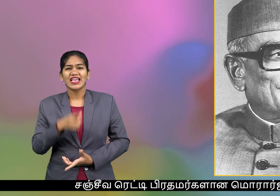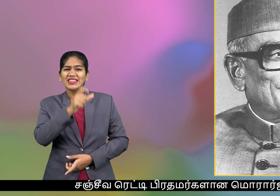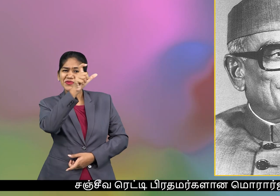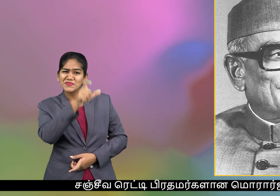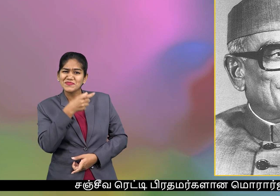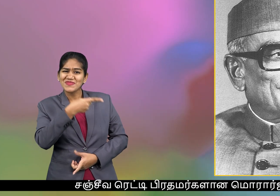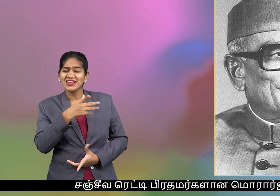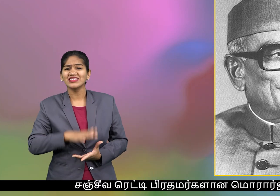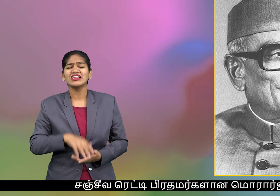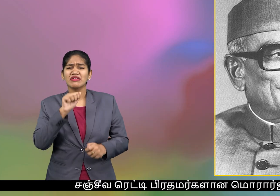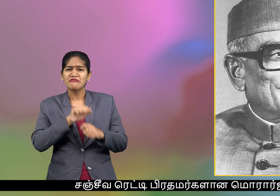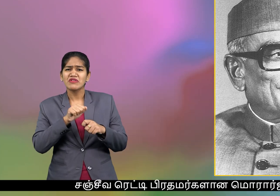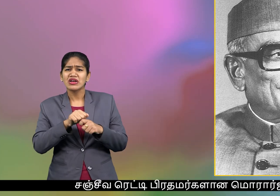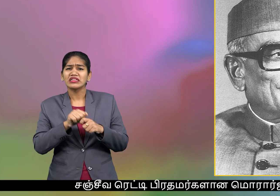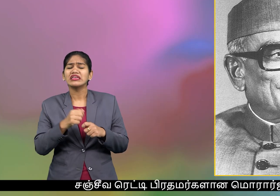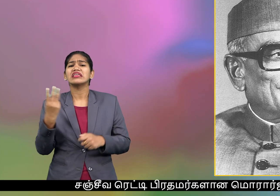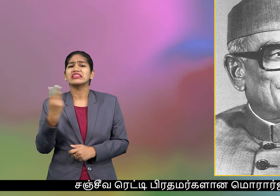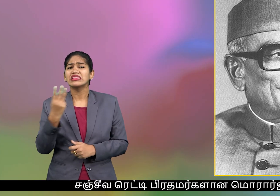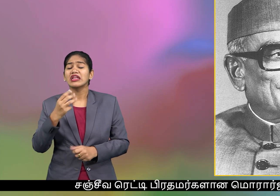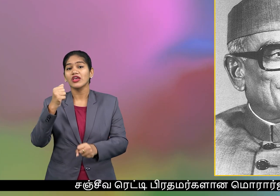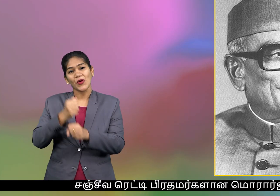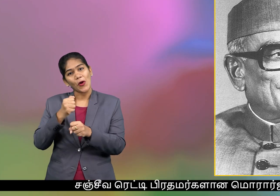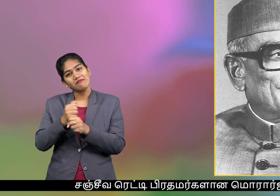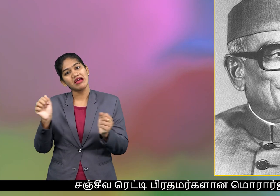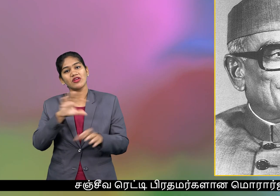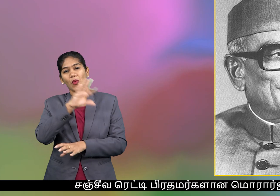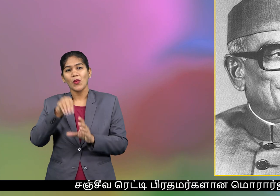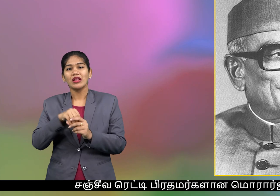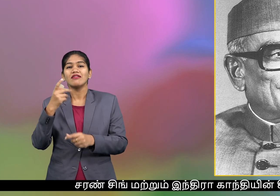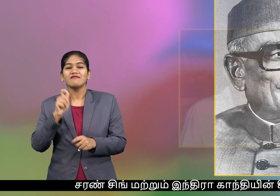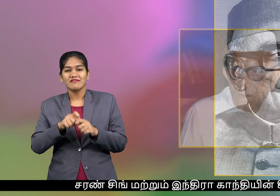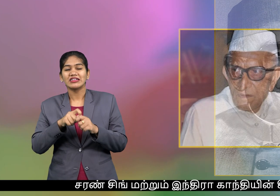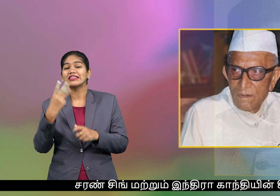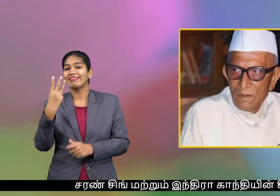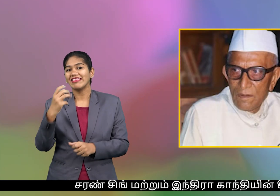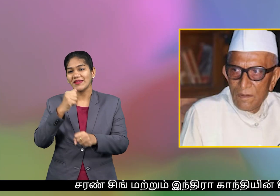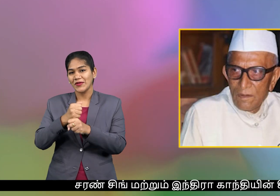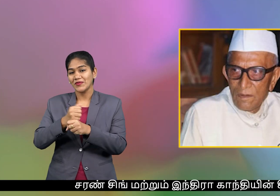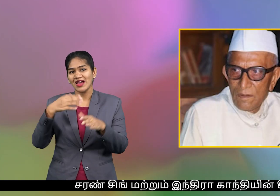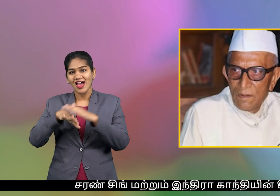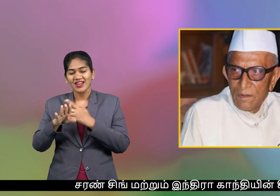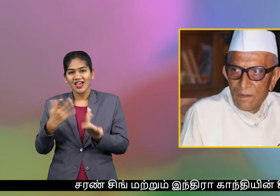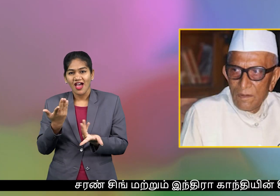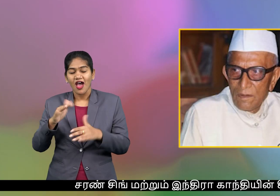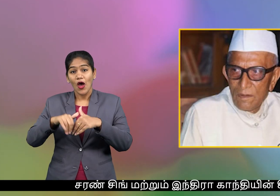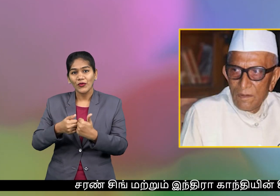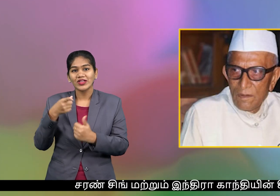சஞ்சீவ ரெட்டி பிரதமர்களான மொரார்ஜி தேசாய், சரண் சிங் மற்றும் இந்திரா காந்தியின்